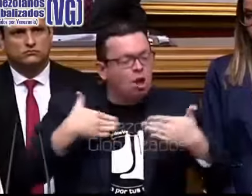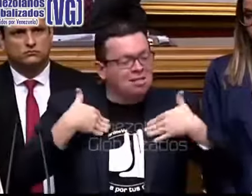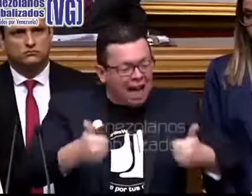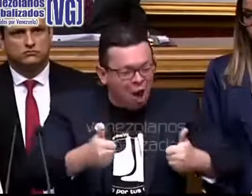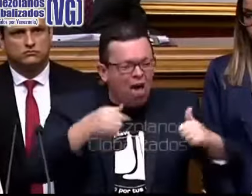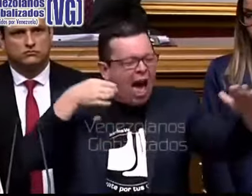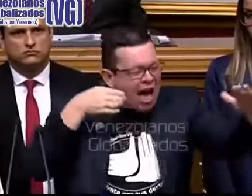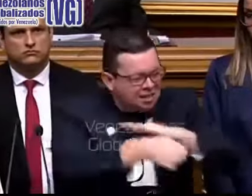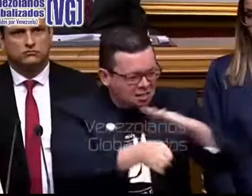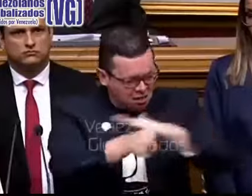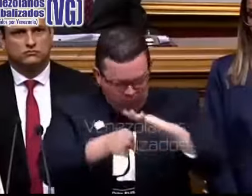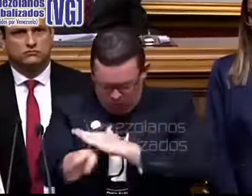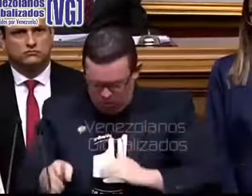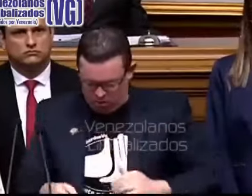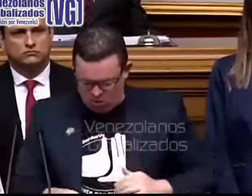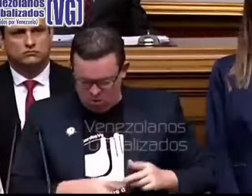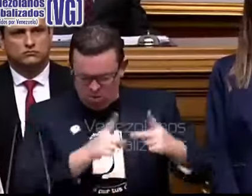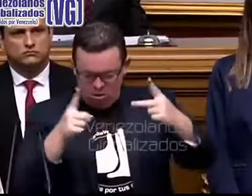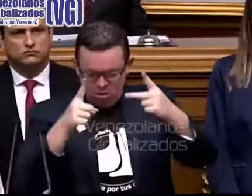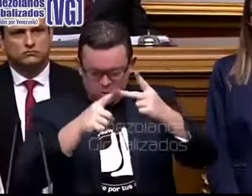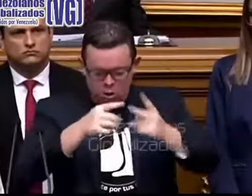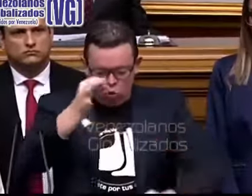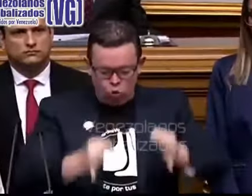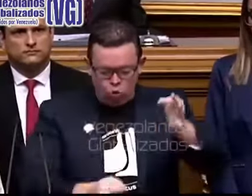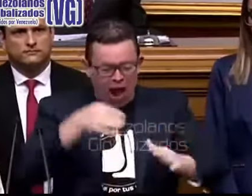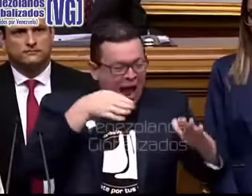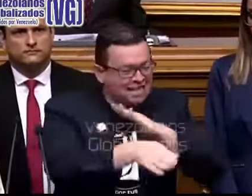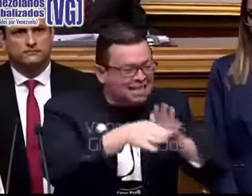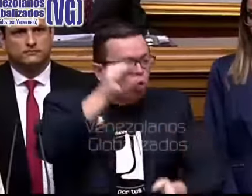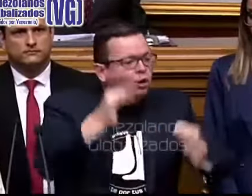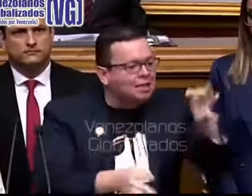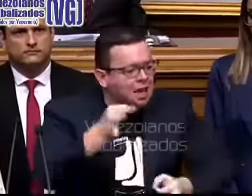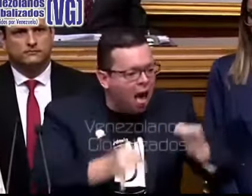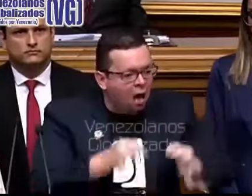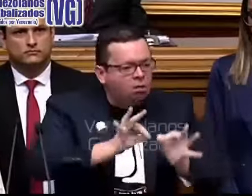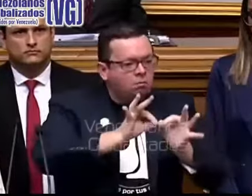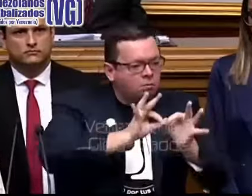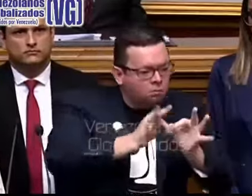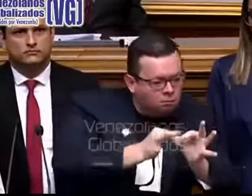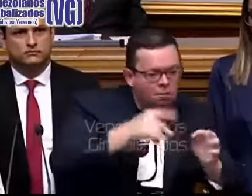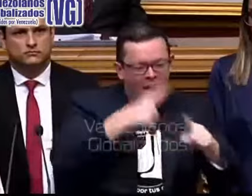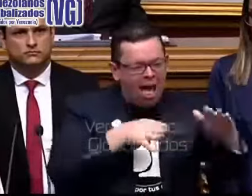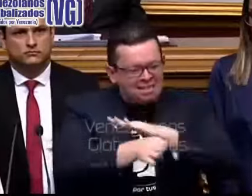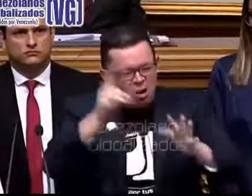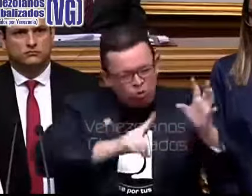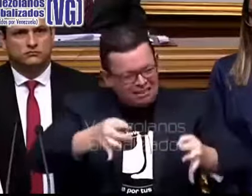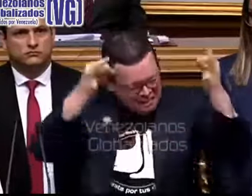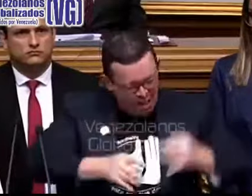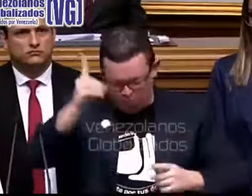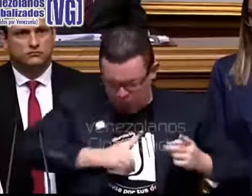a que se busque la solución. No solamente vinimos a presentar problemas, también tenemos propuestas de que haya tan solo, por lo menos,